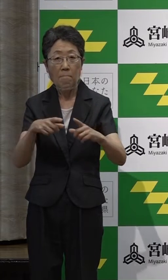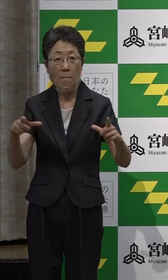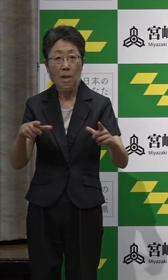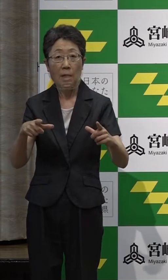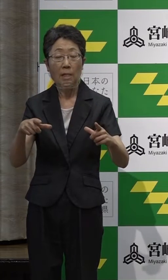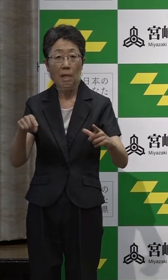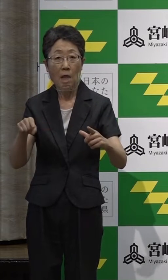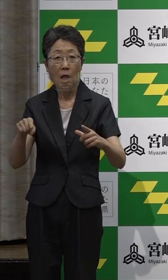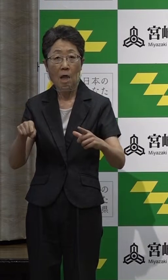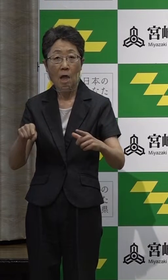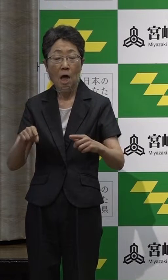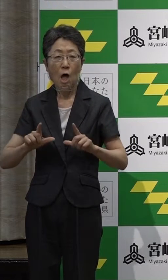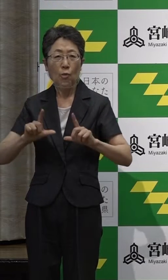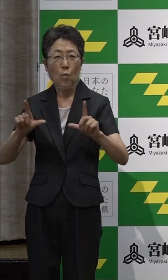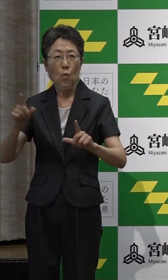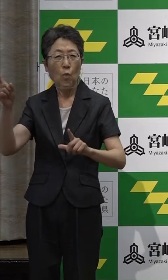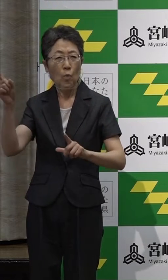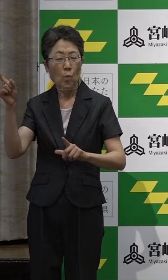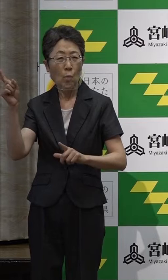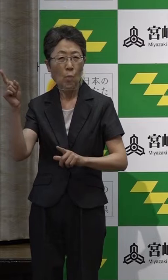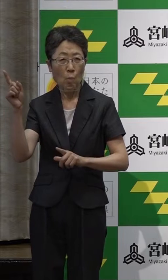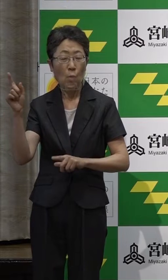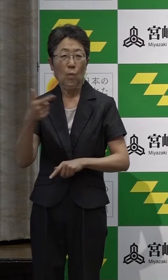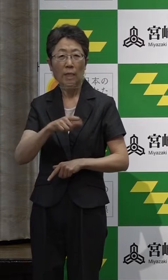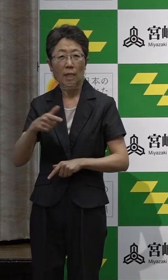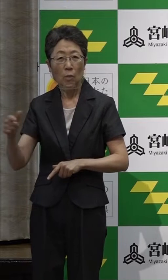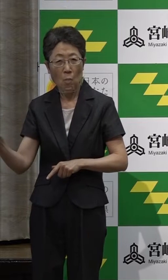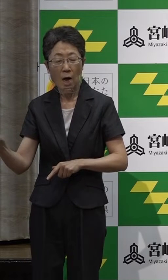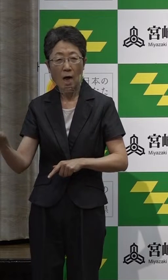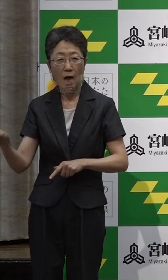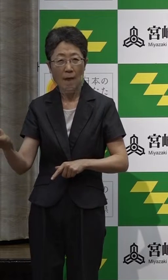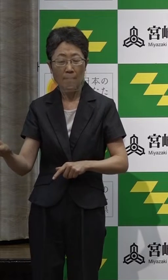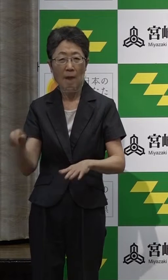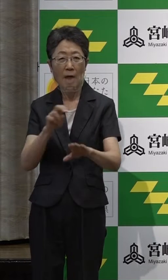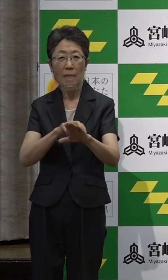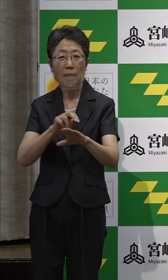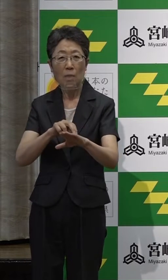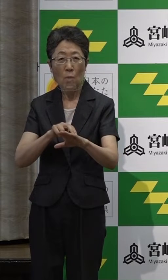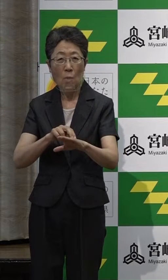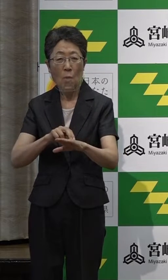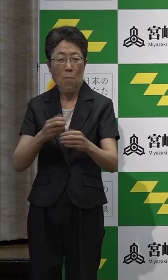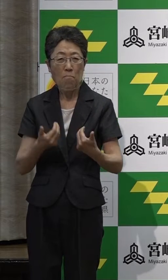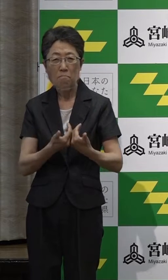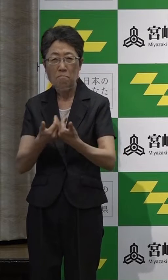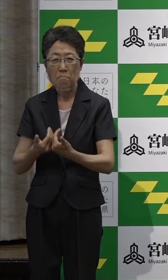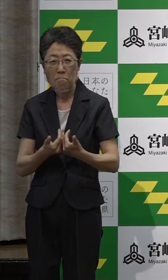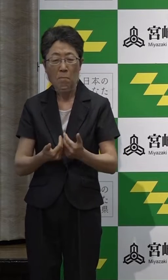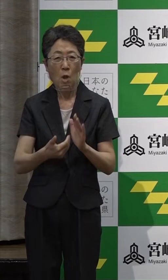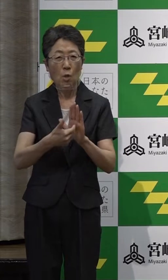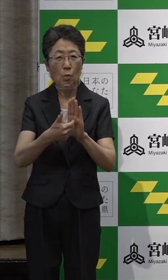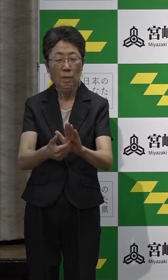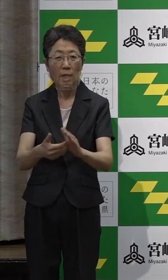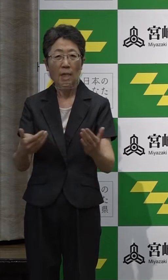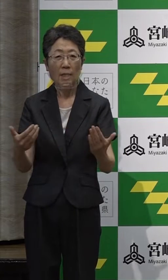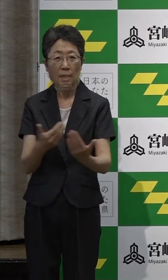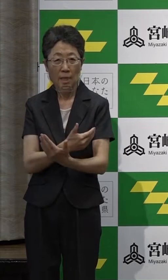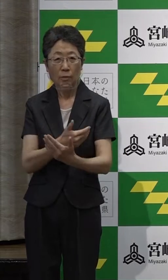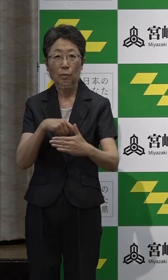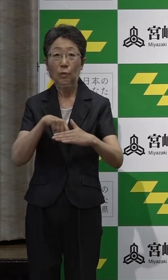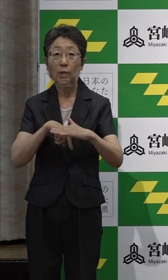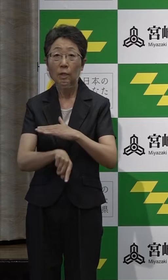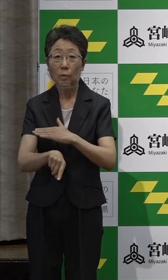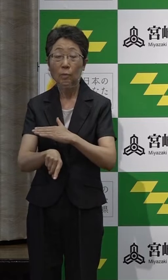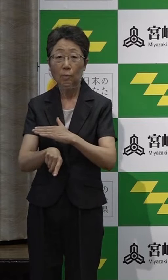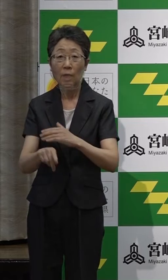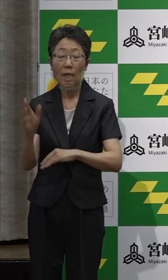している都市部において医療崩壊を防がなくてはならない、そういう強い危機感のもとにそのような方針が示されたものというふうに